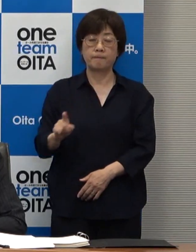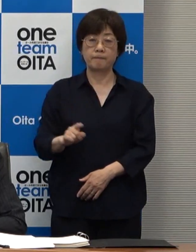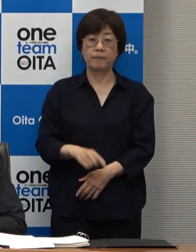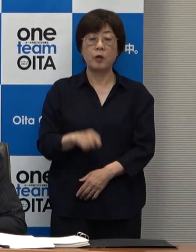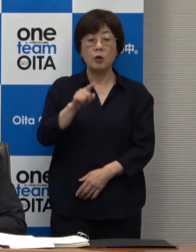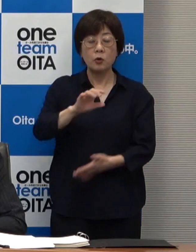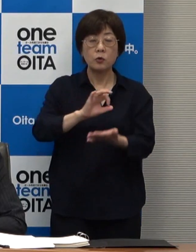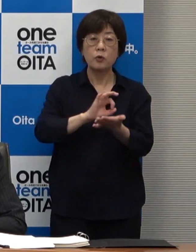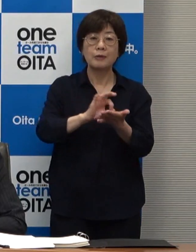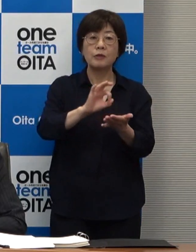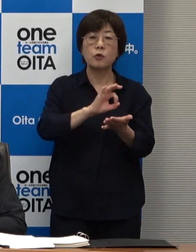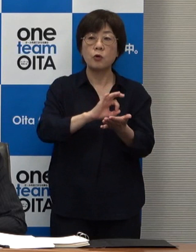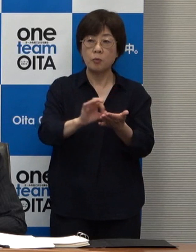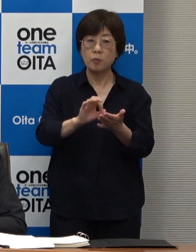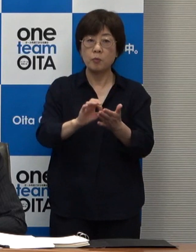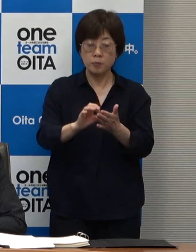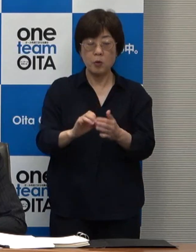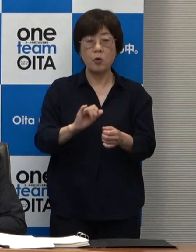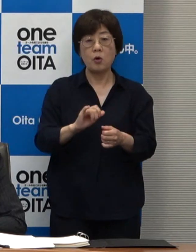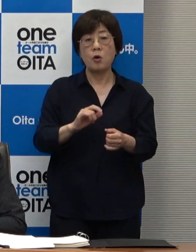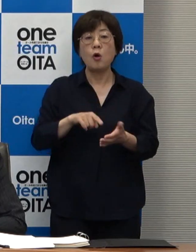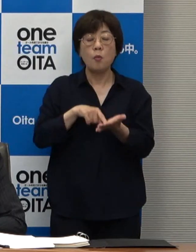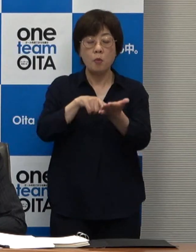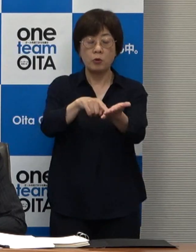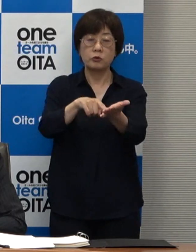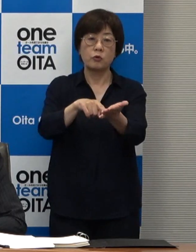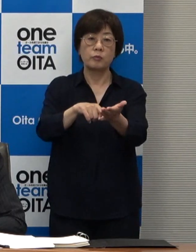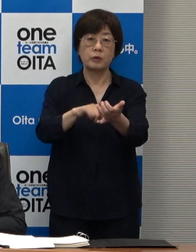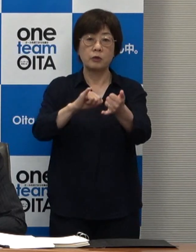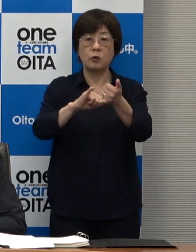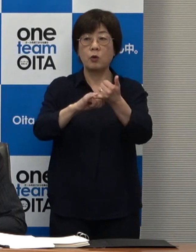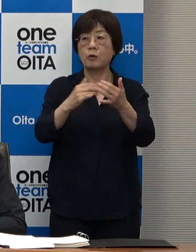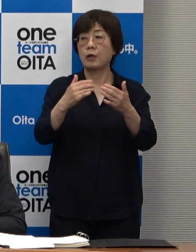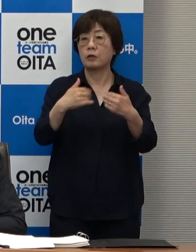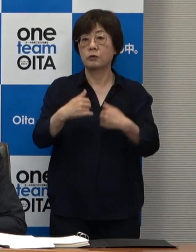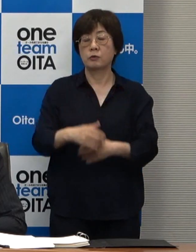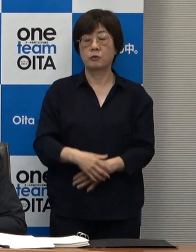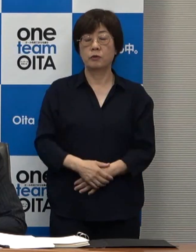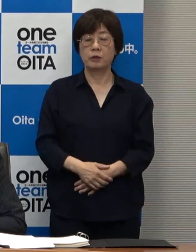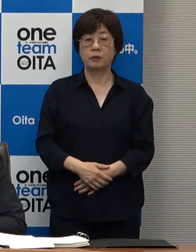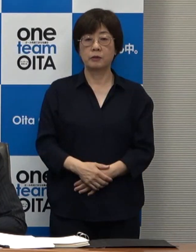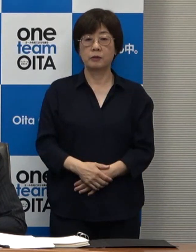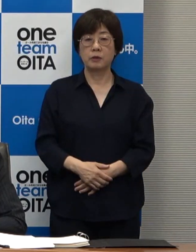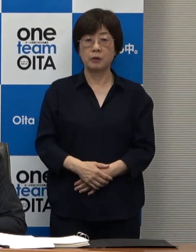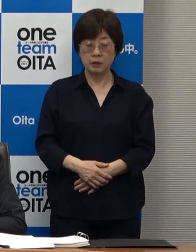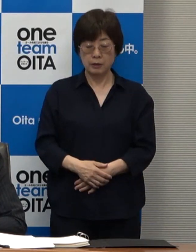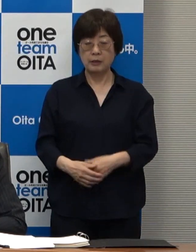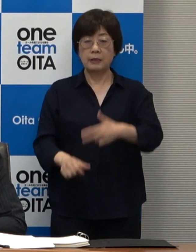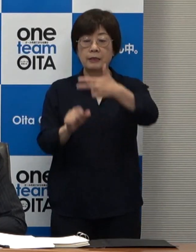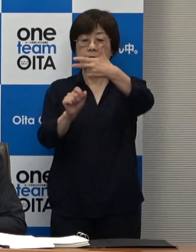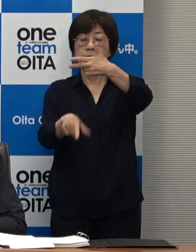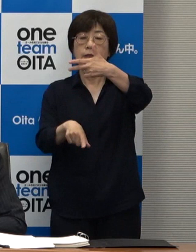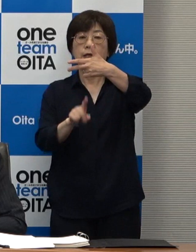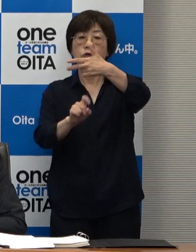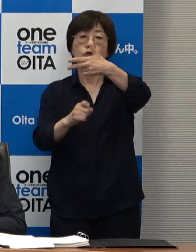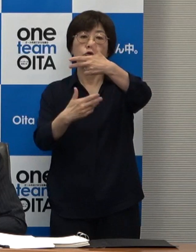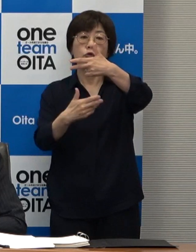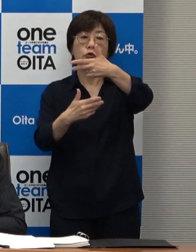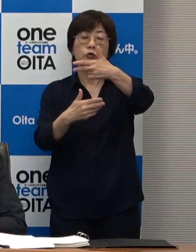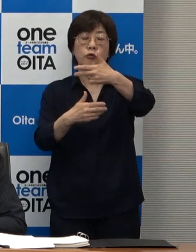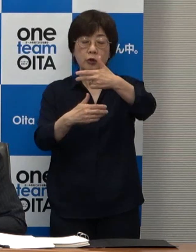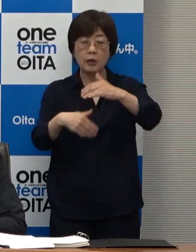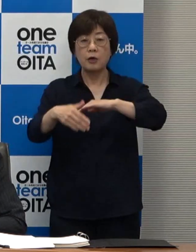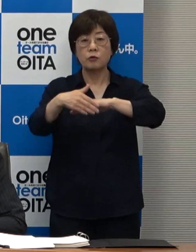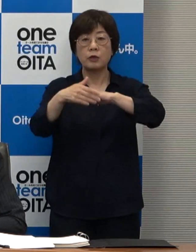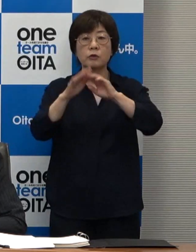この利用にもウェブまたは電話による申し込みが必要です。予約は7月19日水曜日から受付開始